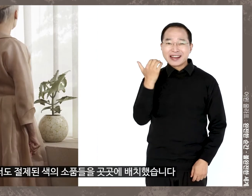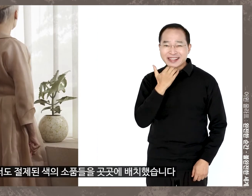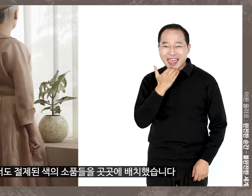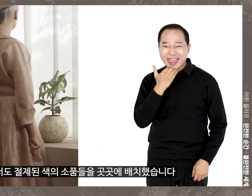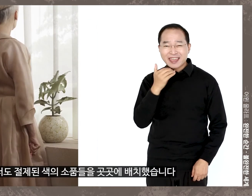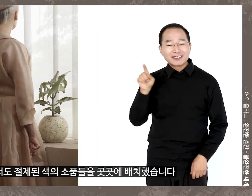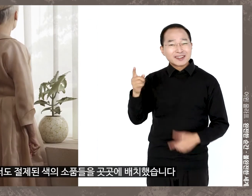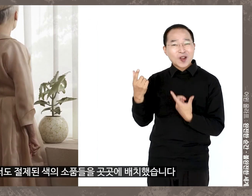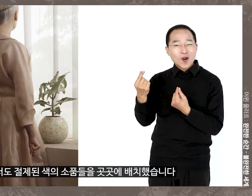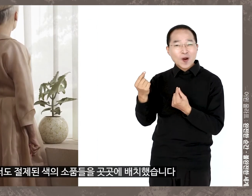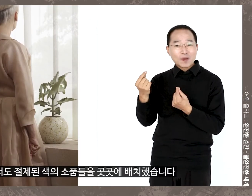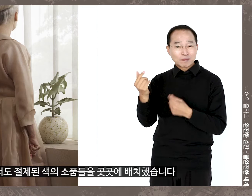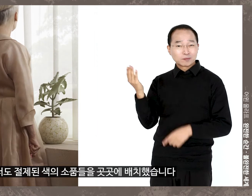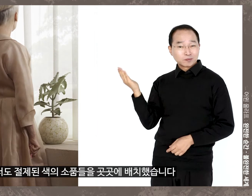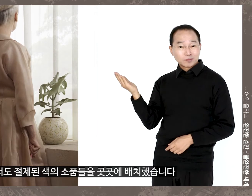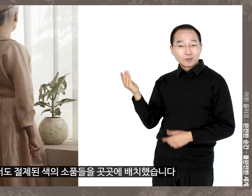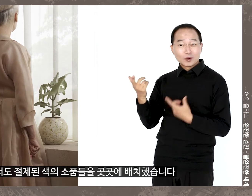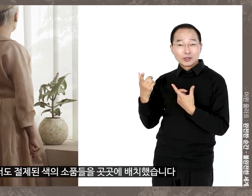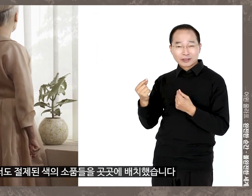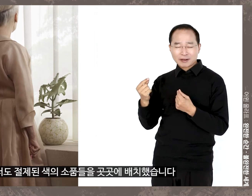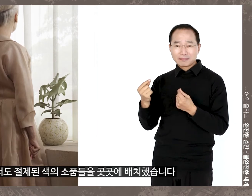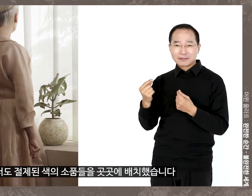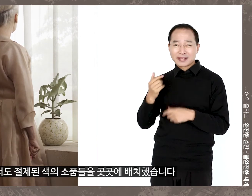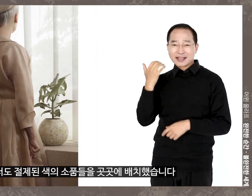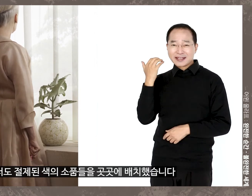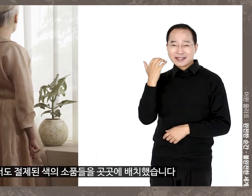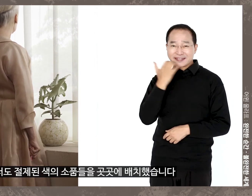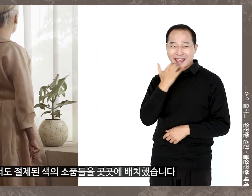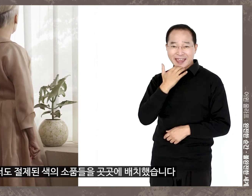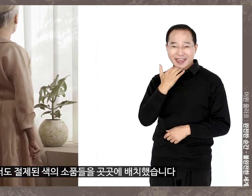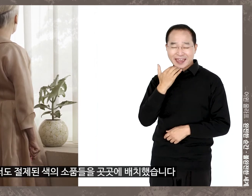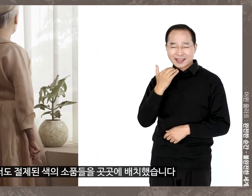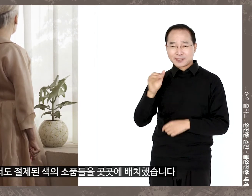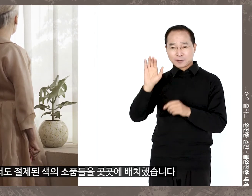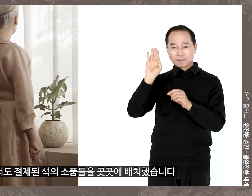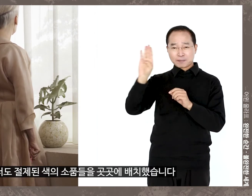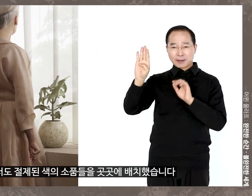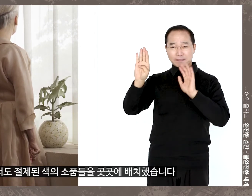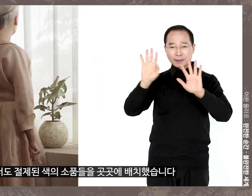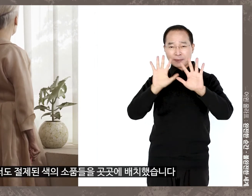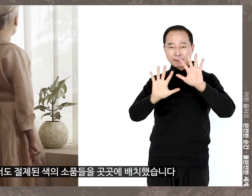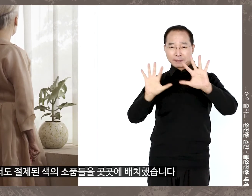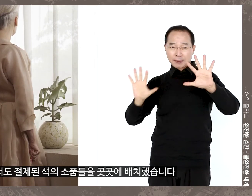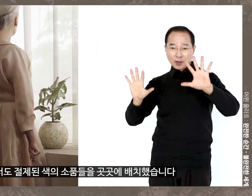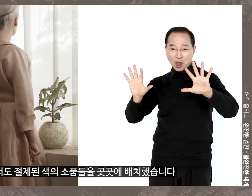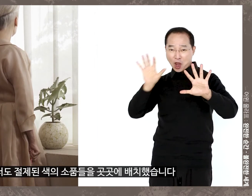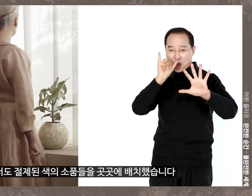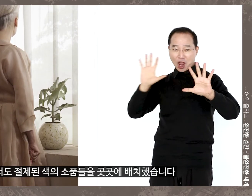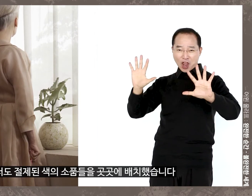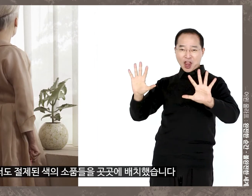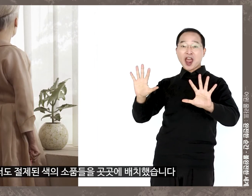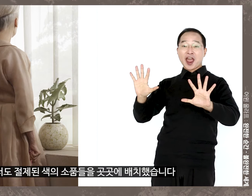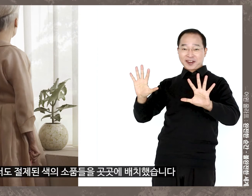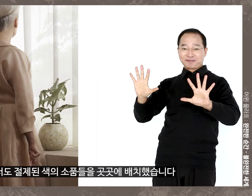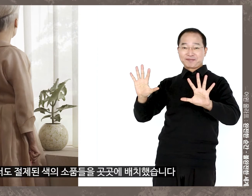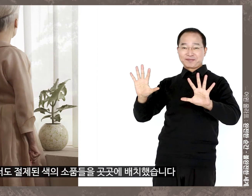차분하면서도 절제된 색의 소품들을 곳곳에 배치했습니다.